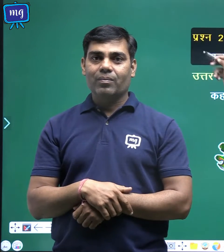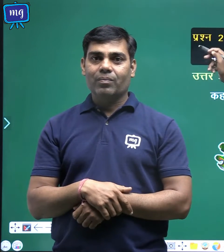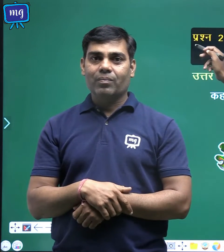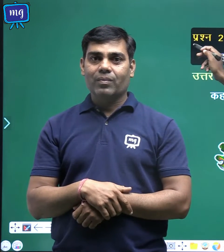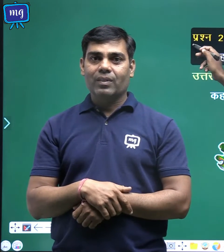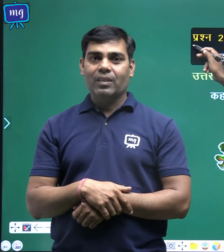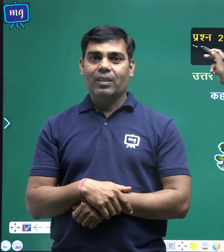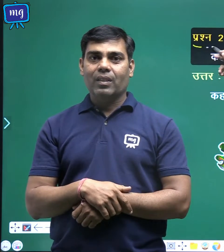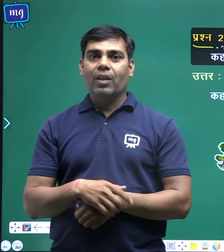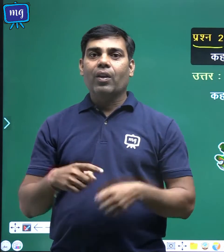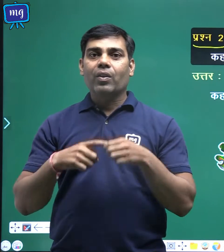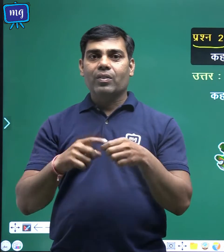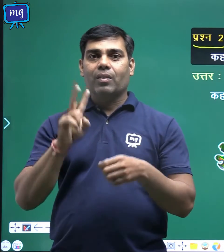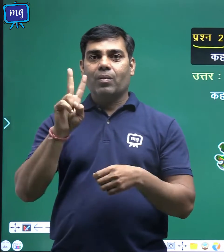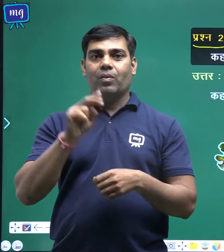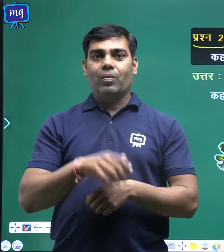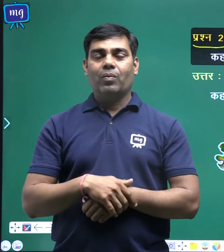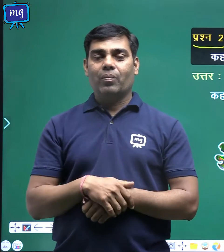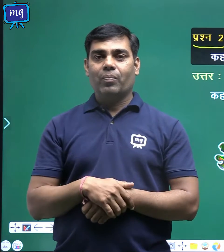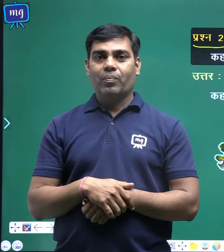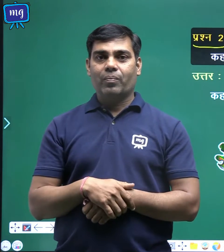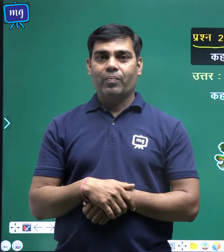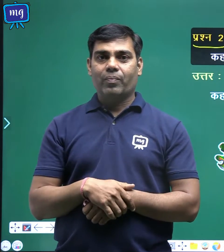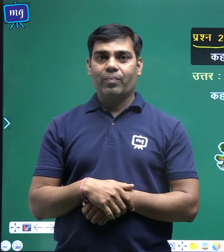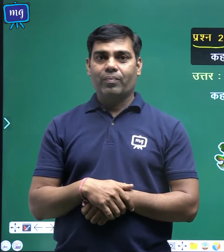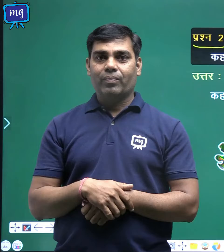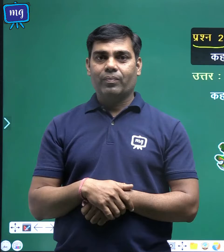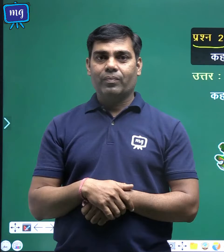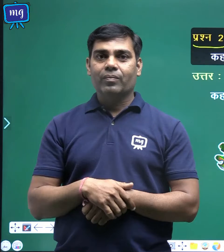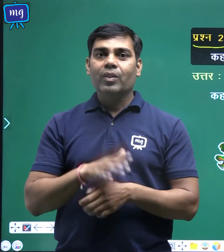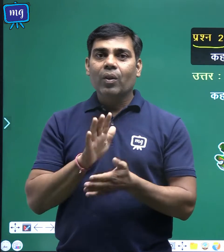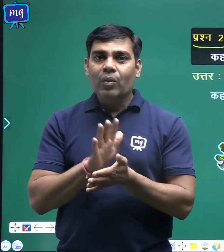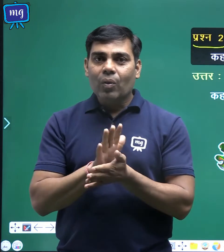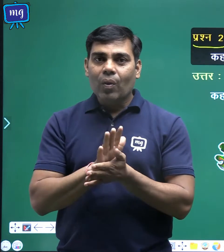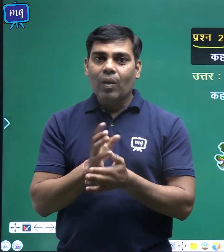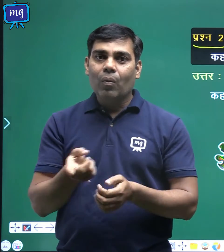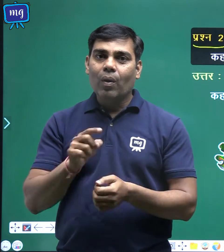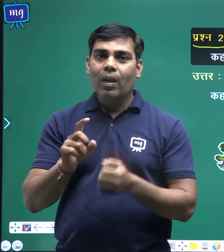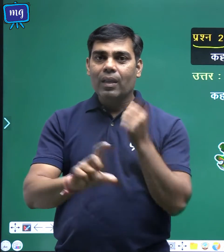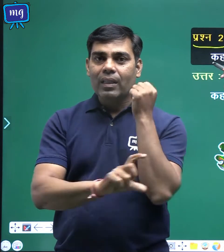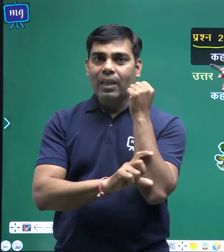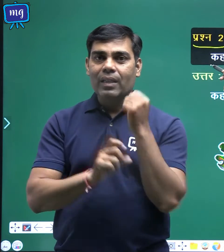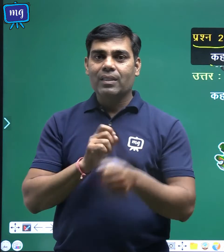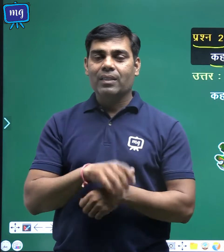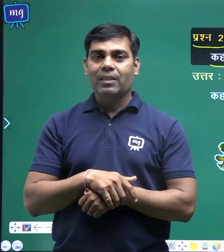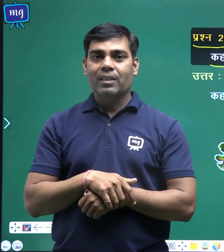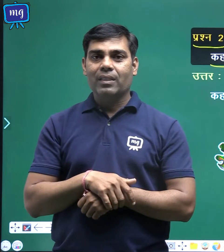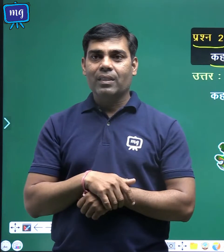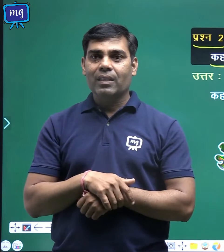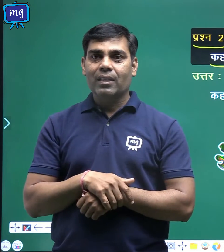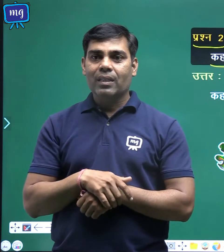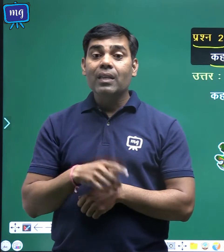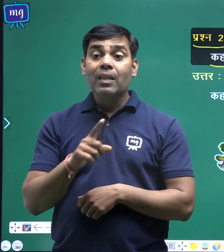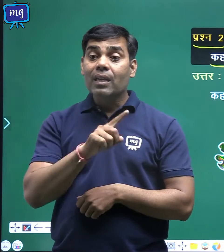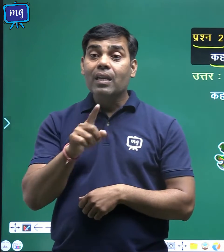प्रश्न नंबर 2 पर चलते हैं। त्योहारों का देश किसे कहते